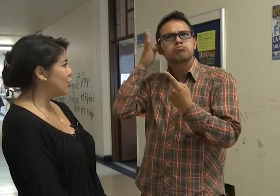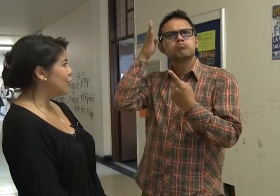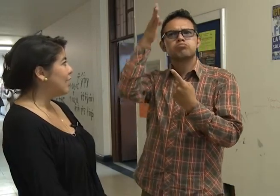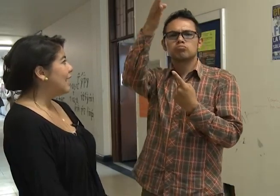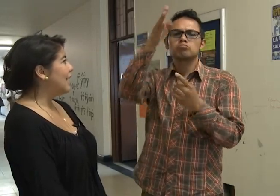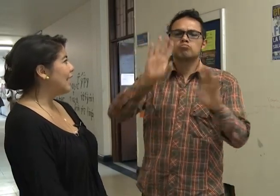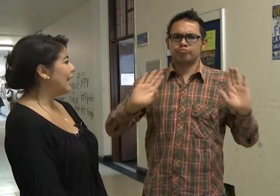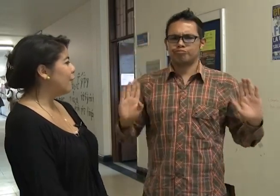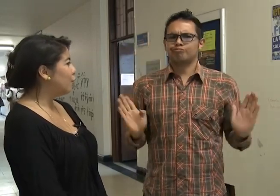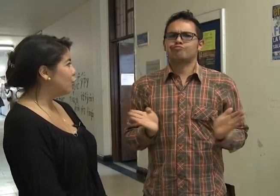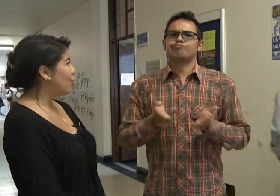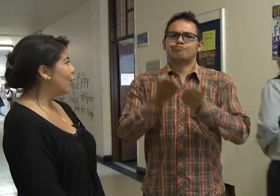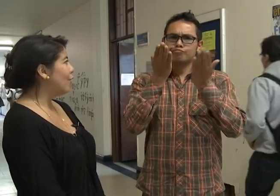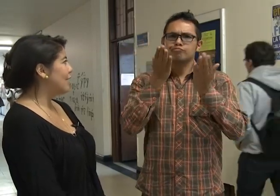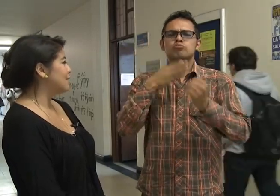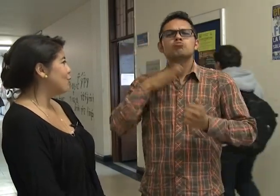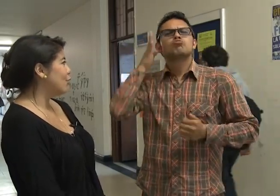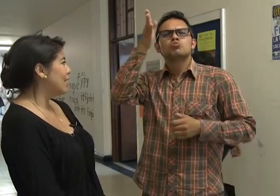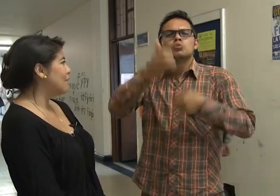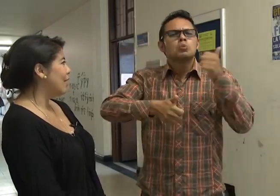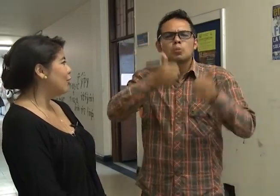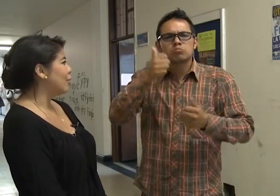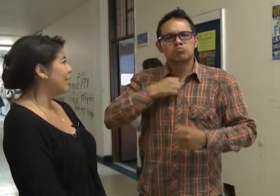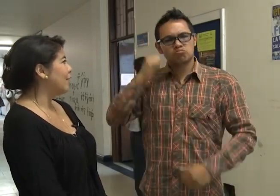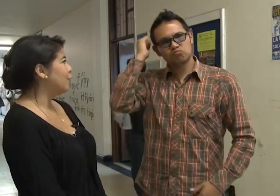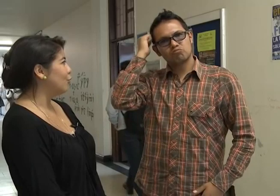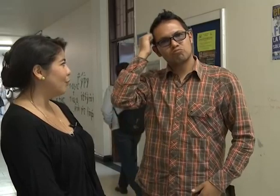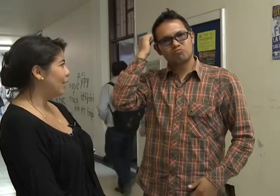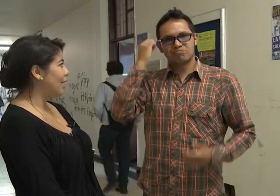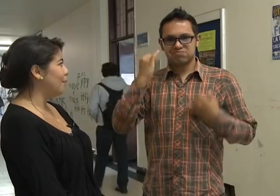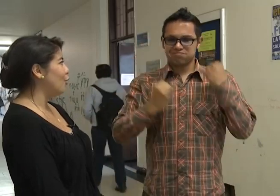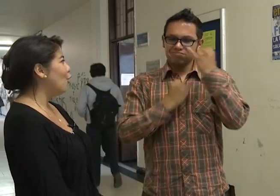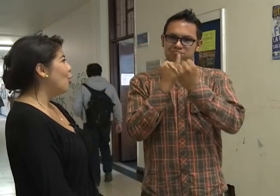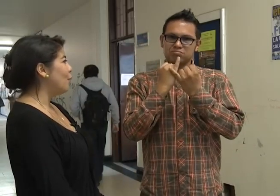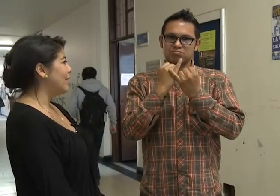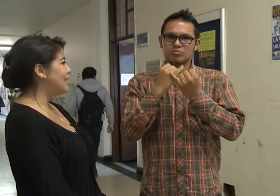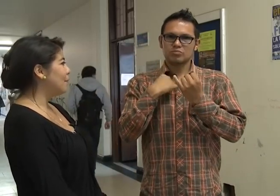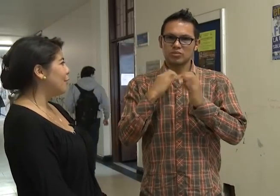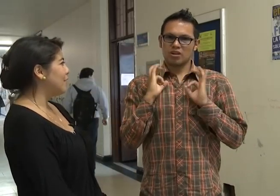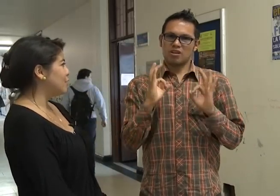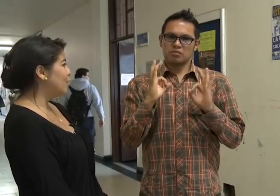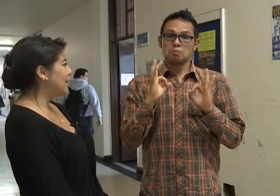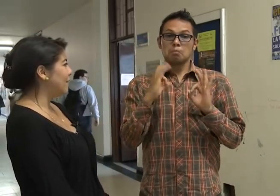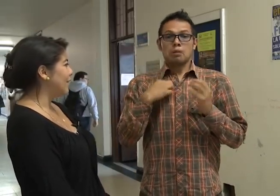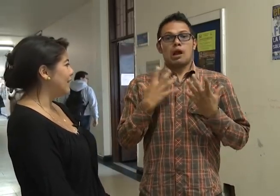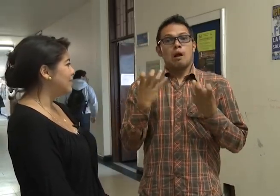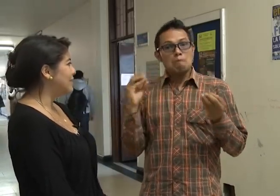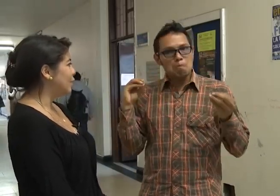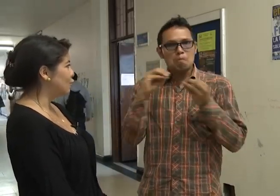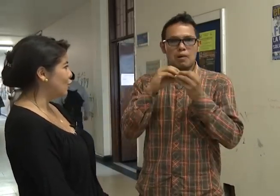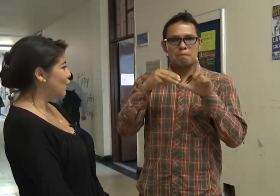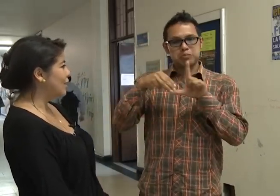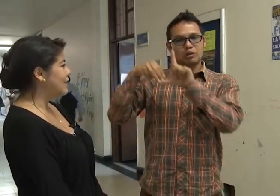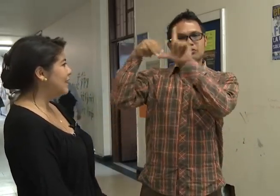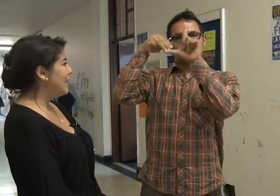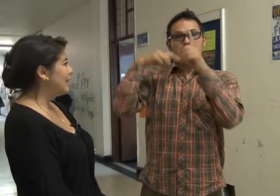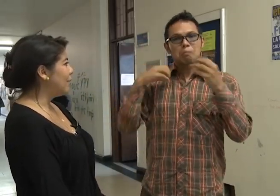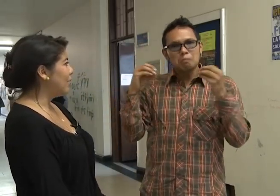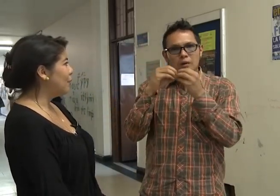inclusión, y que en el futuro es muy animador, porque en el futuro, por ejemplo, puede ser profesor en diferentes instituciones, también